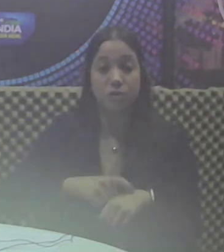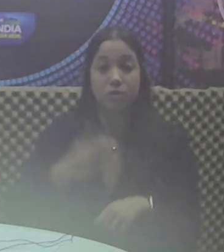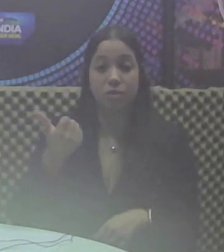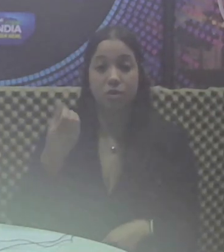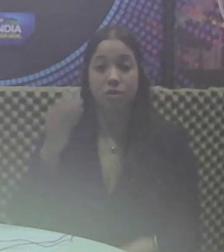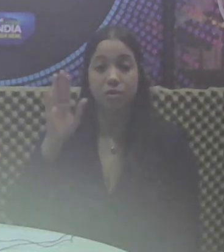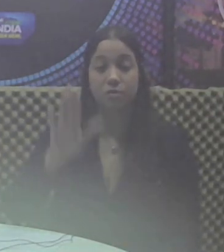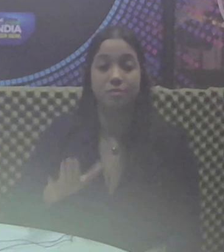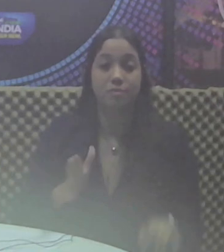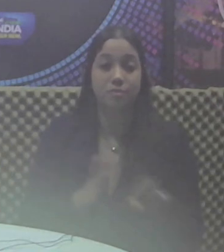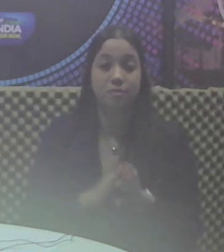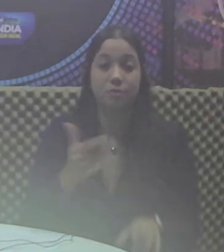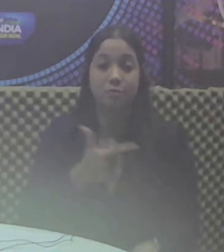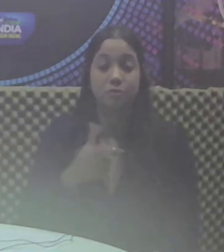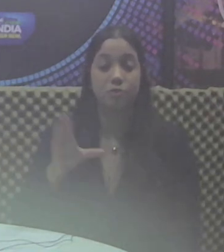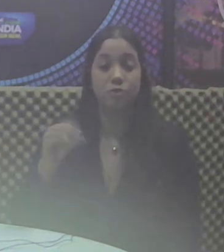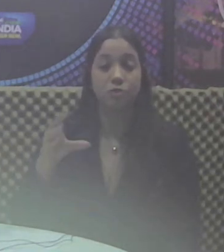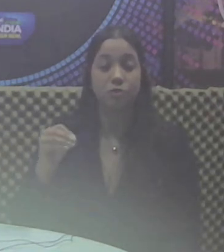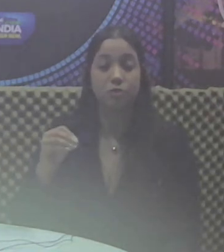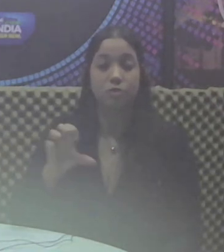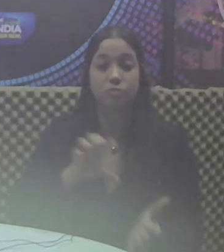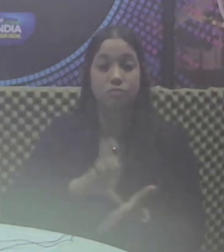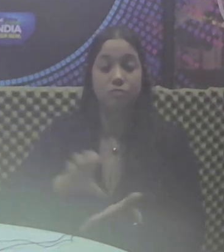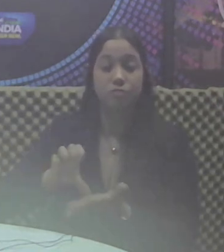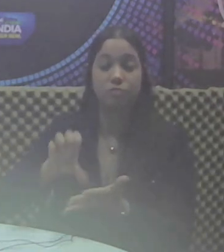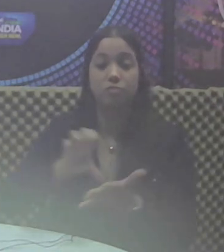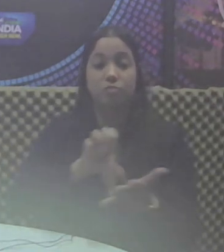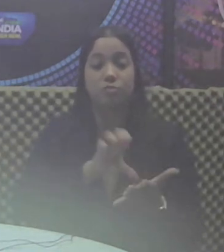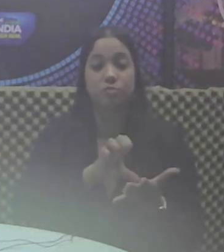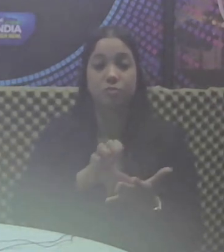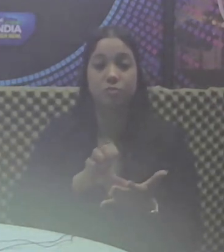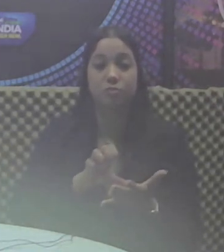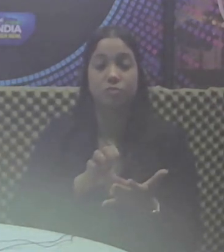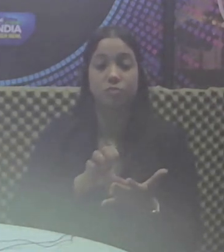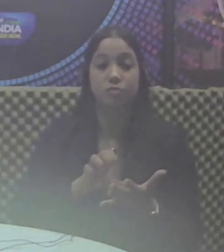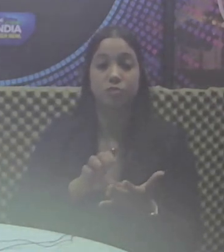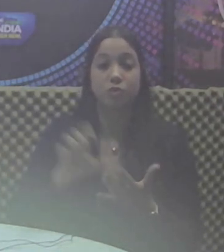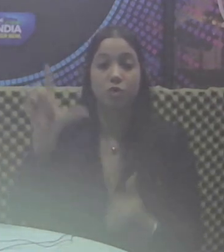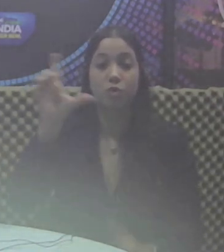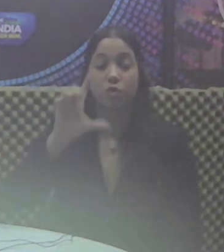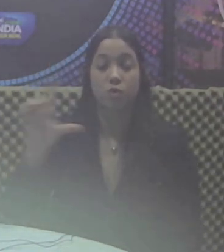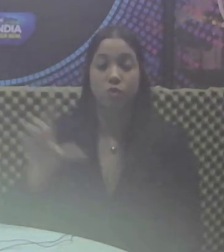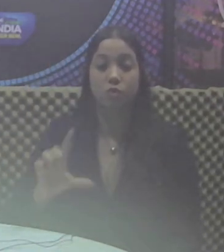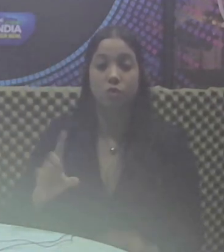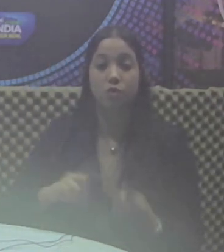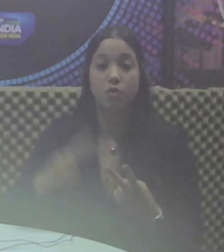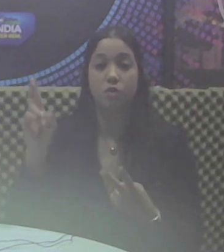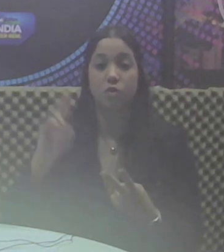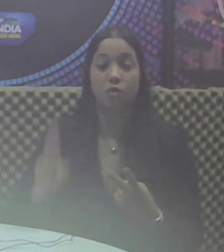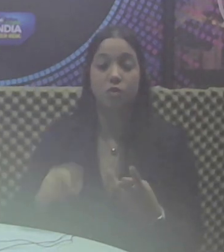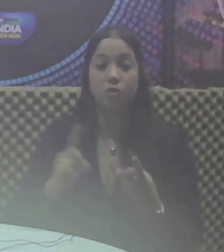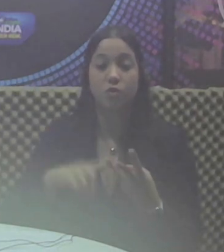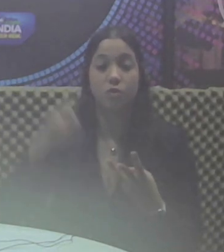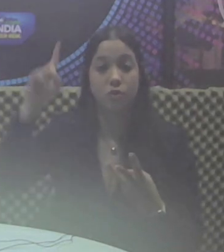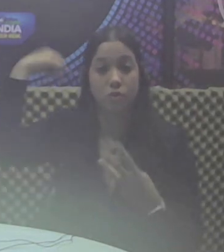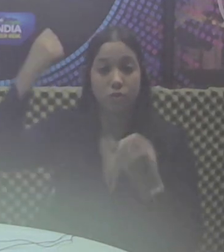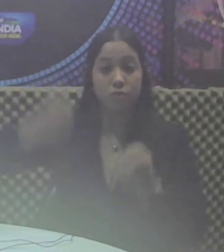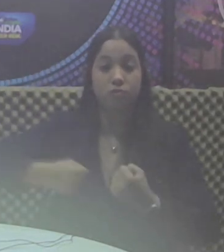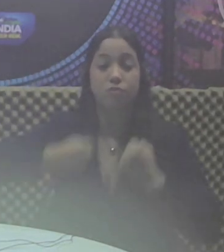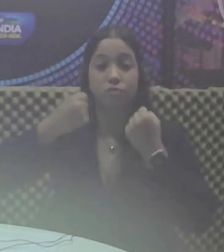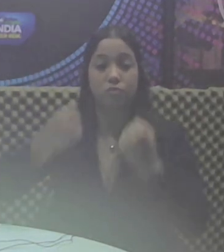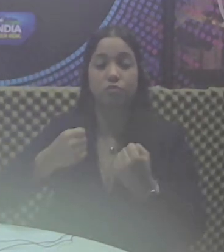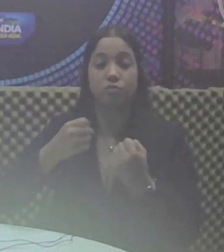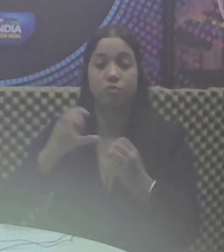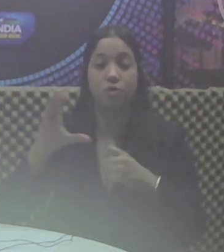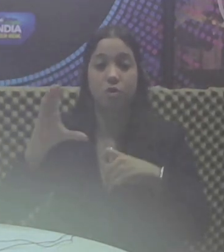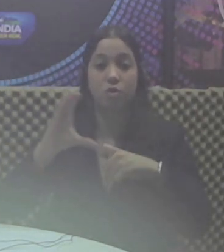às 10 da noite, das seguintes unidades: UAIS Luizotti, Roosevelt e São Jorge, com clínica